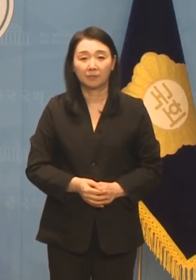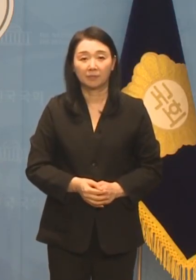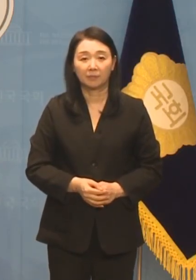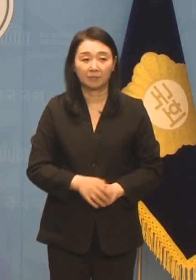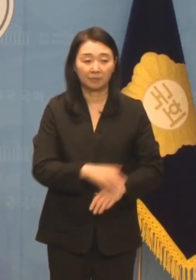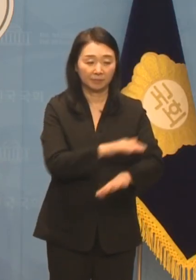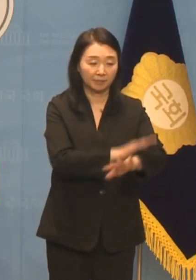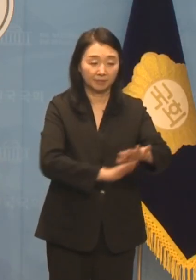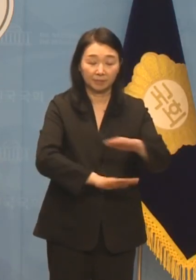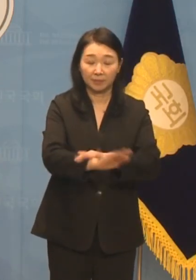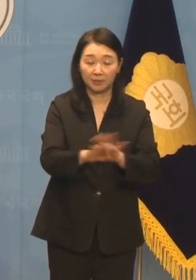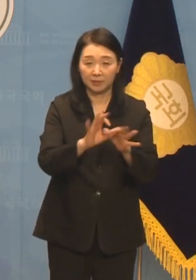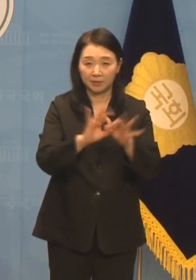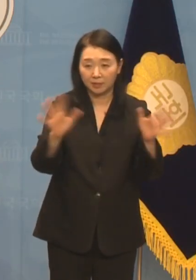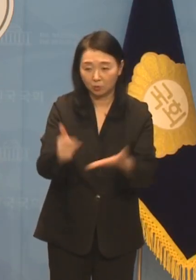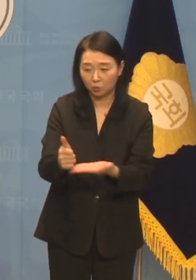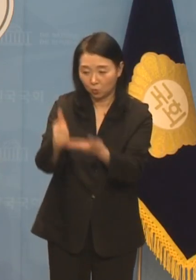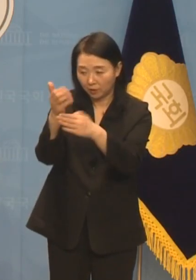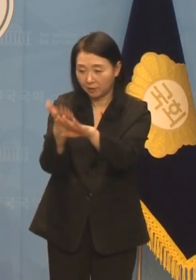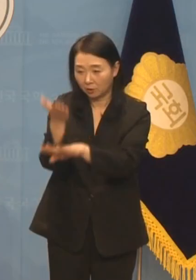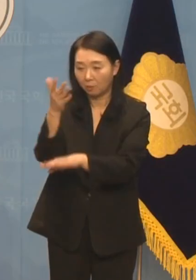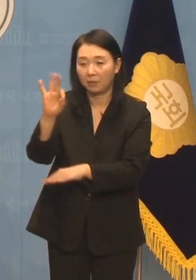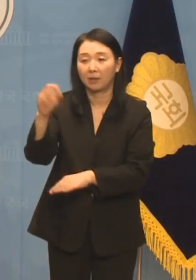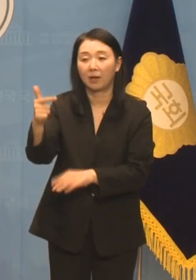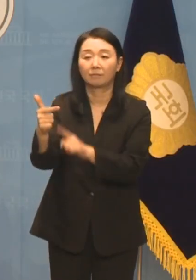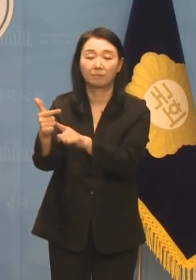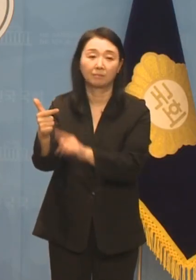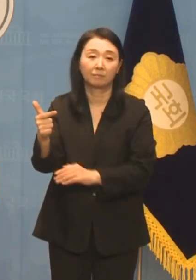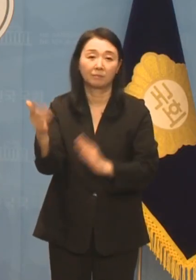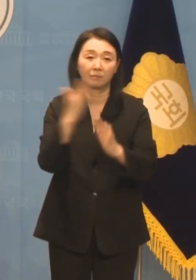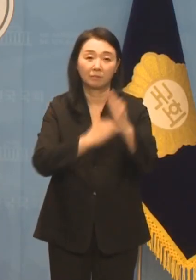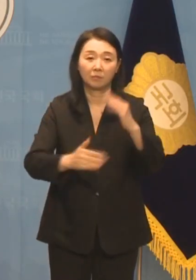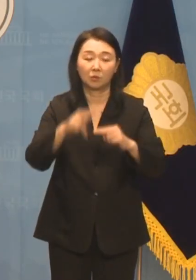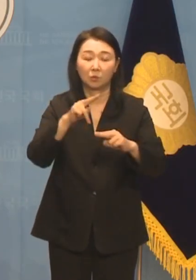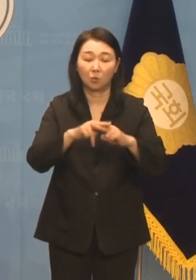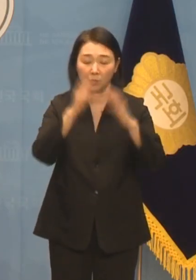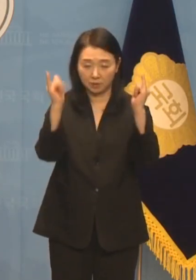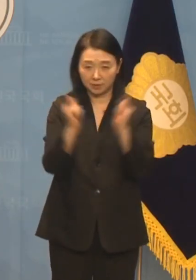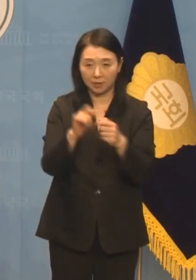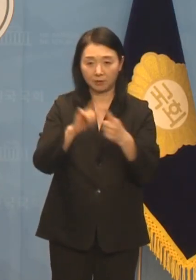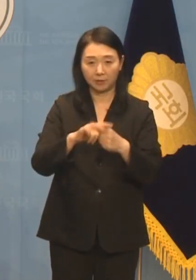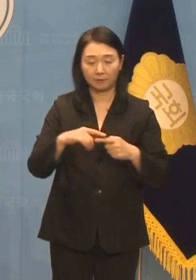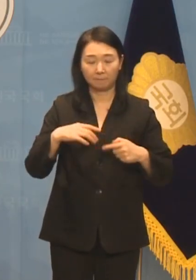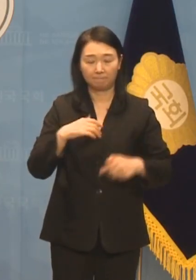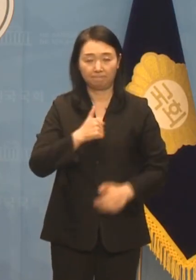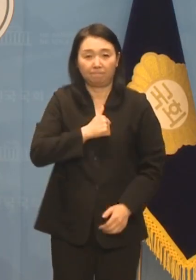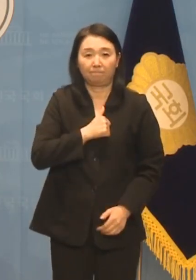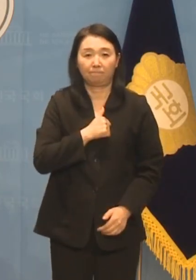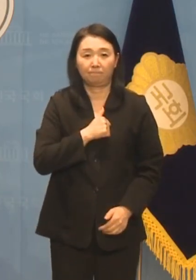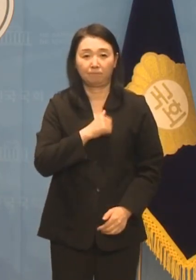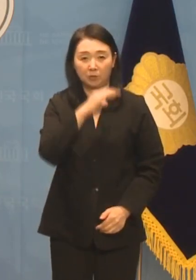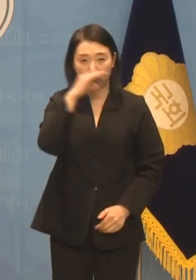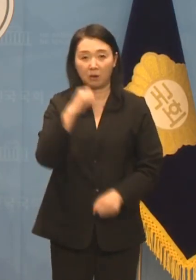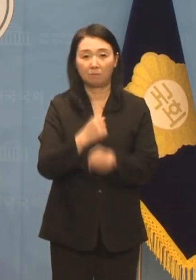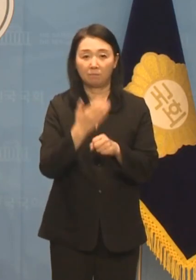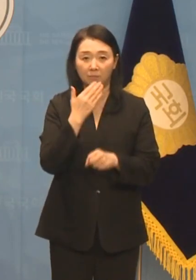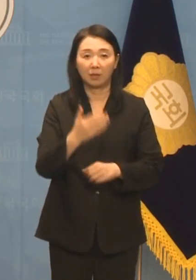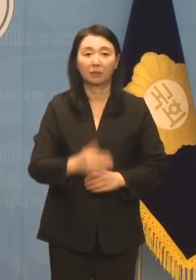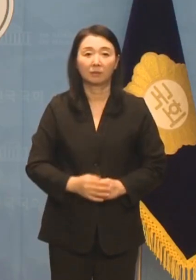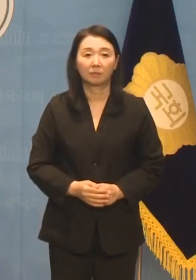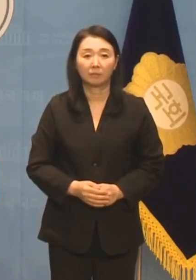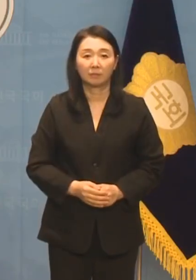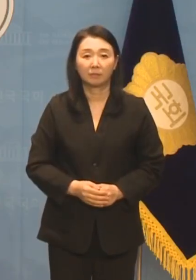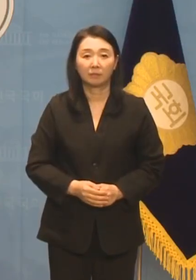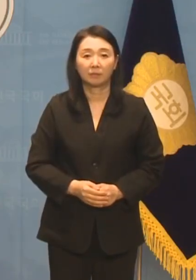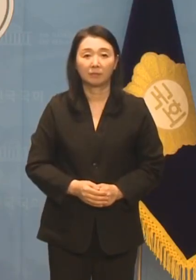진영을 넘어 존경하는 선배로서 공직사회의 자부심을 바로 세울 것입니다.